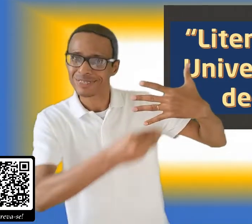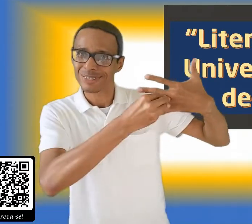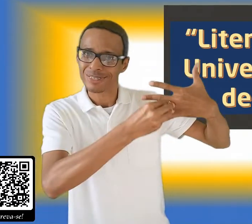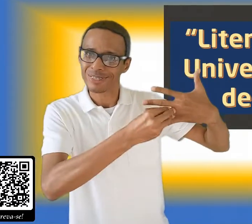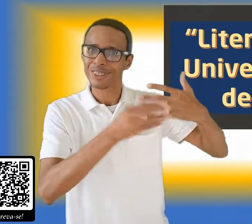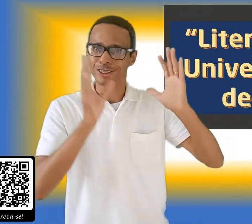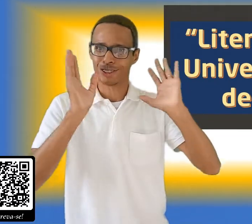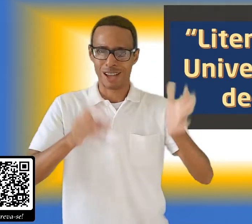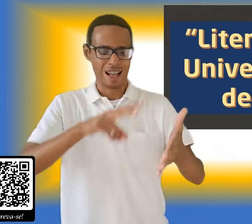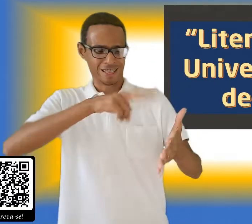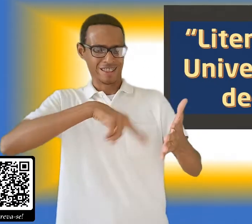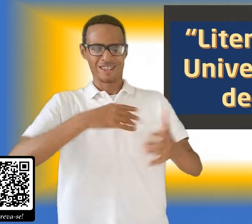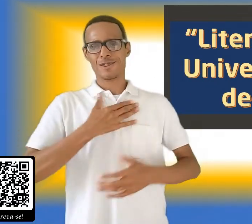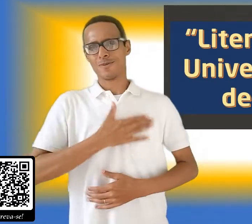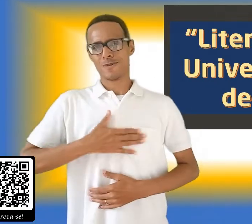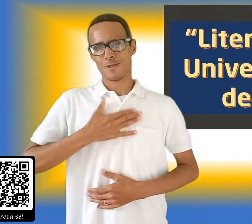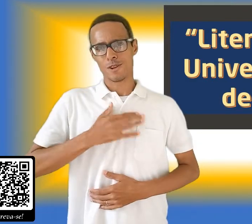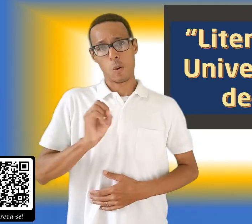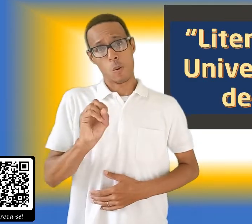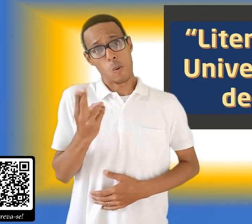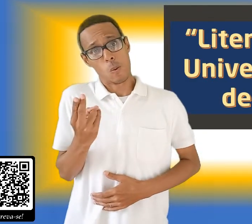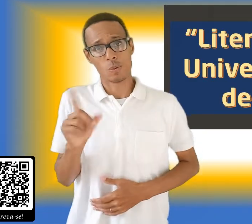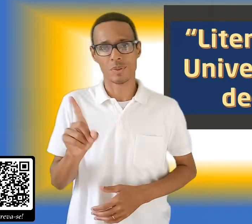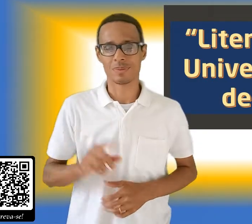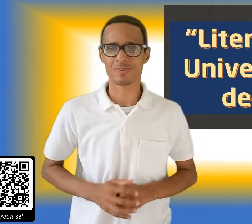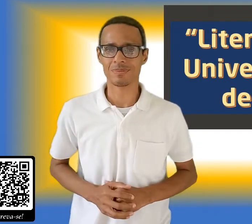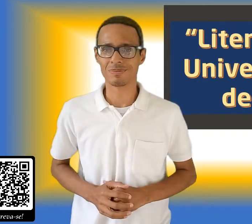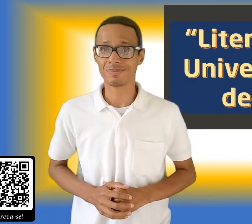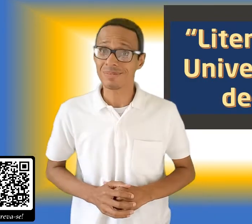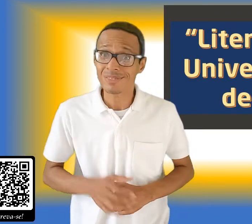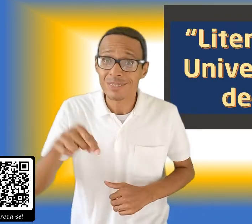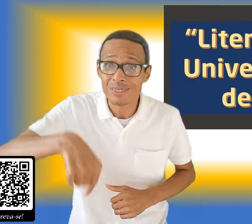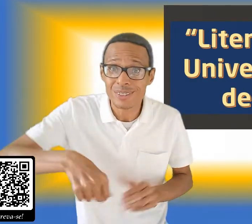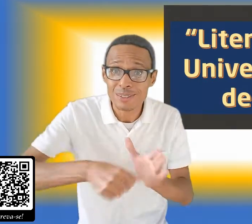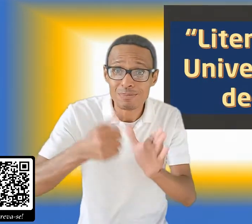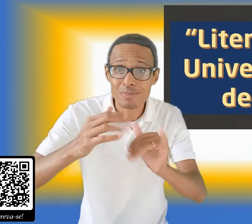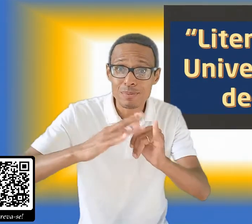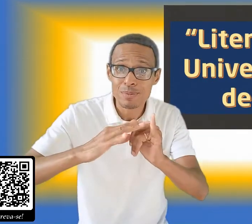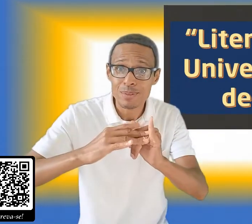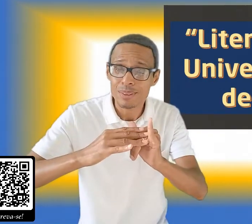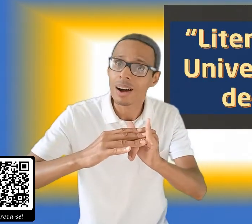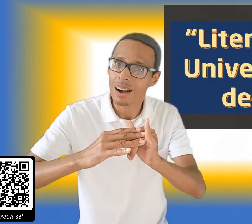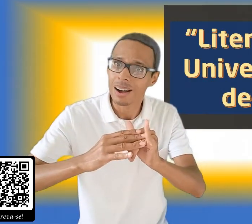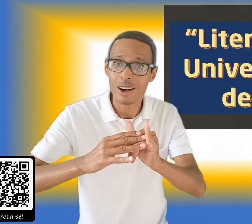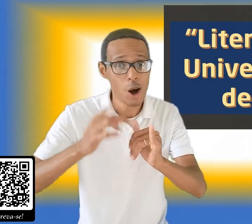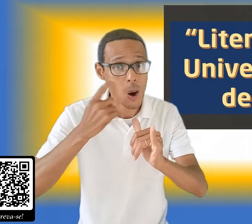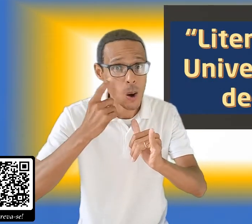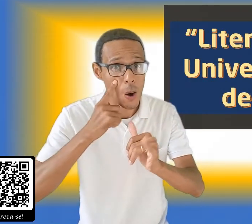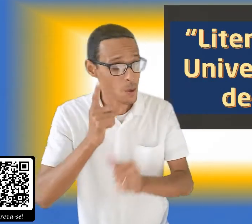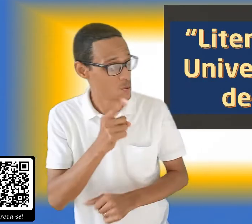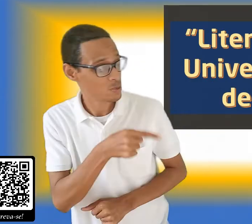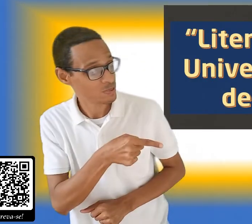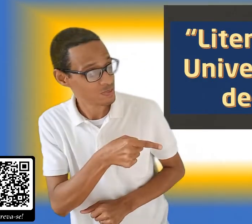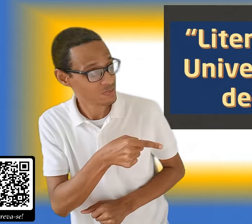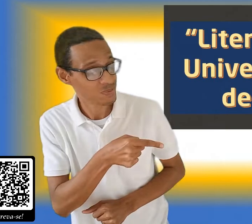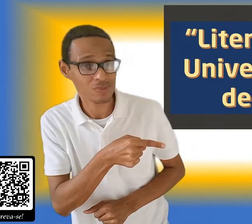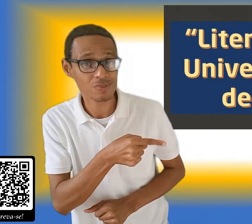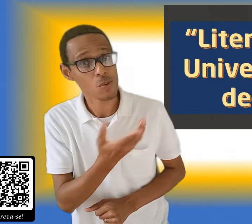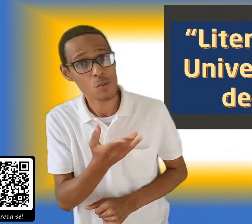agora no canal? Já se inscreveu? Se ainda não fez, é só clicar nessa bandeirinha aqui no cantinho